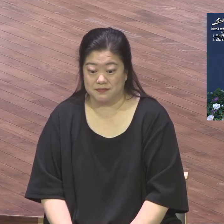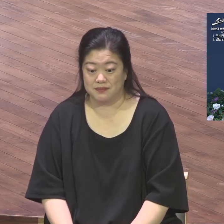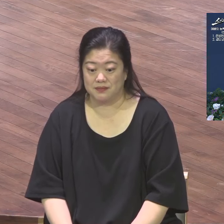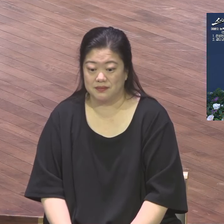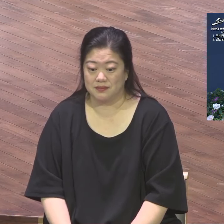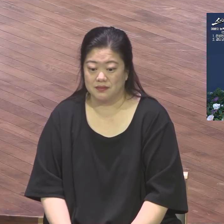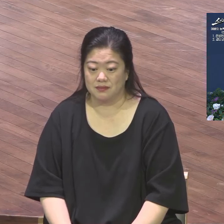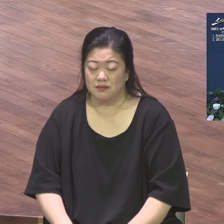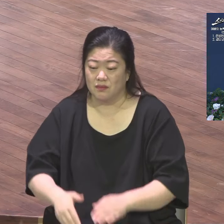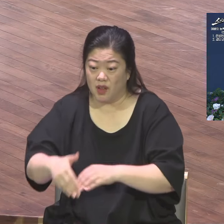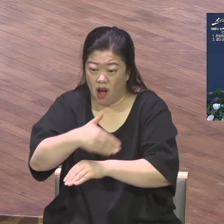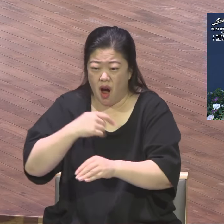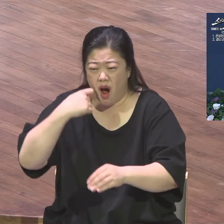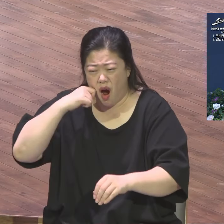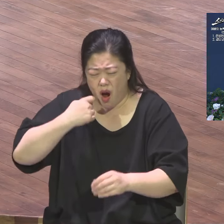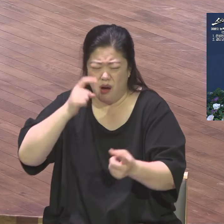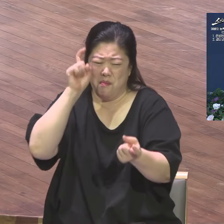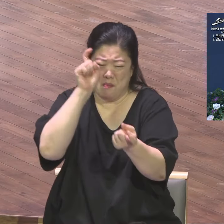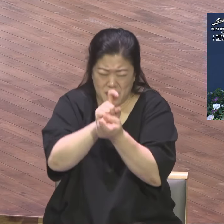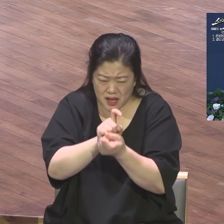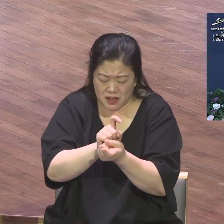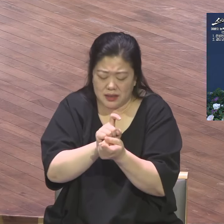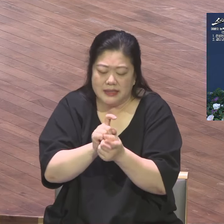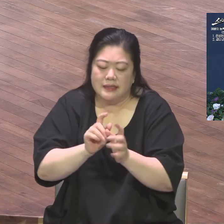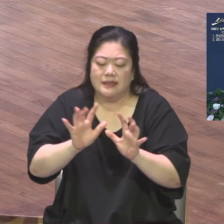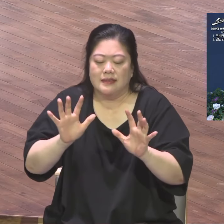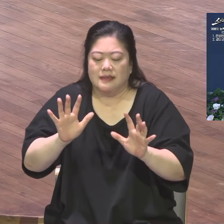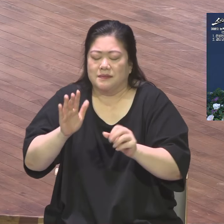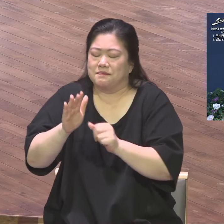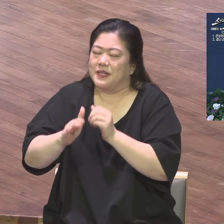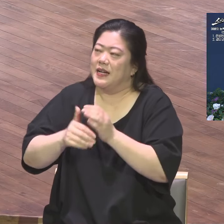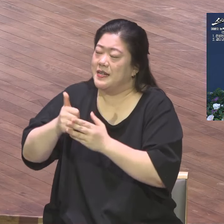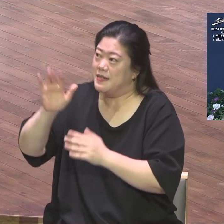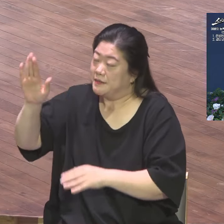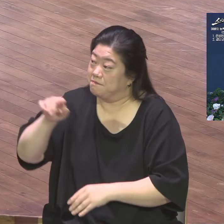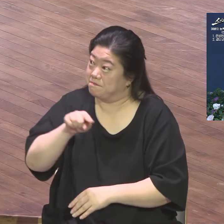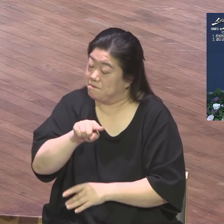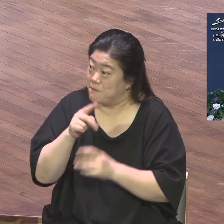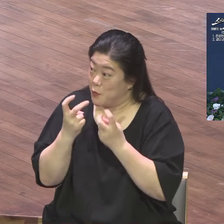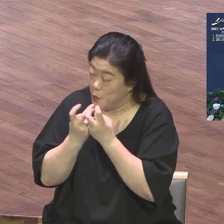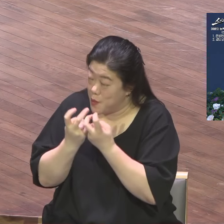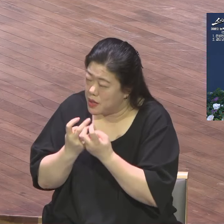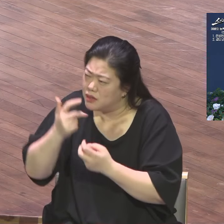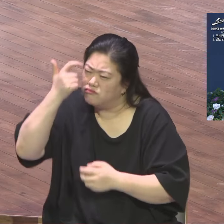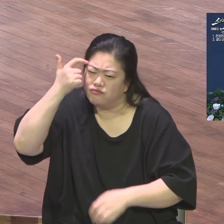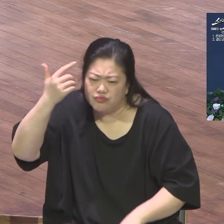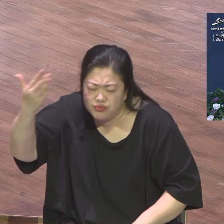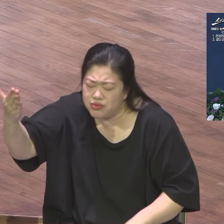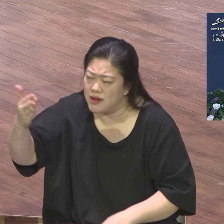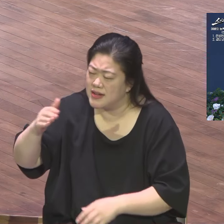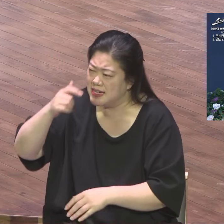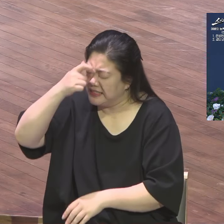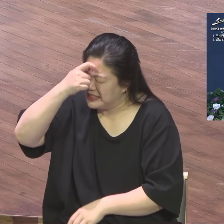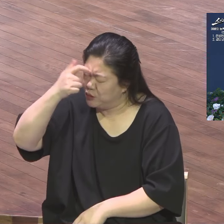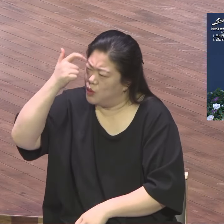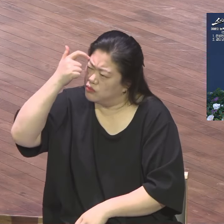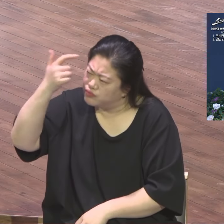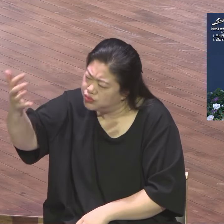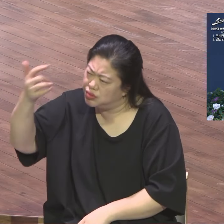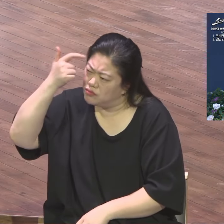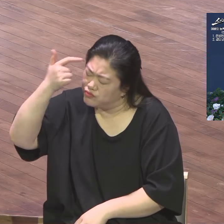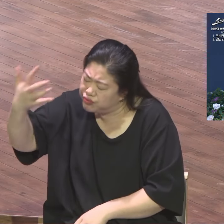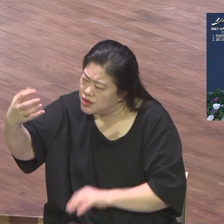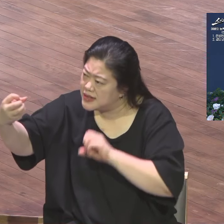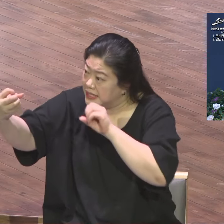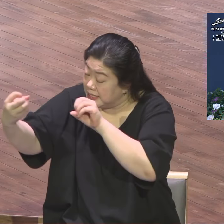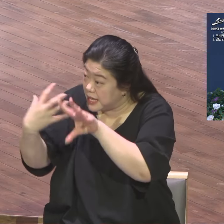걱정하지 말고 전보다 더 감사가 넘치고 기도가 넘치고 은혜가 더 넘치기 바랍니다. 왔다. 하나님을